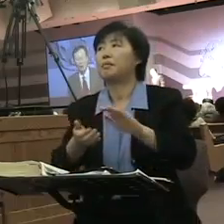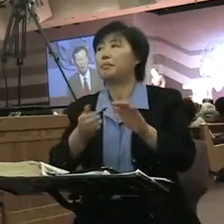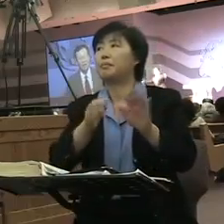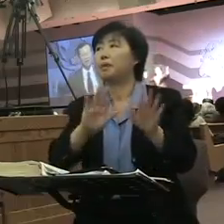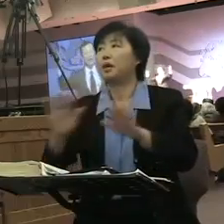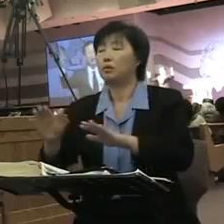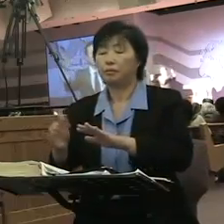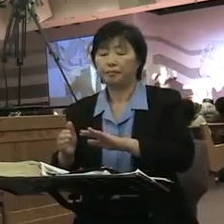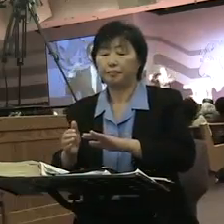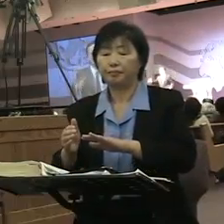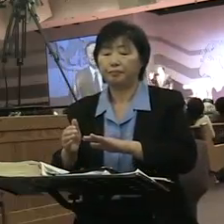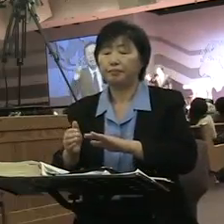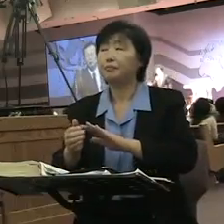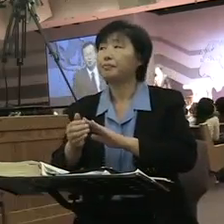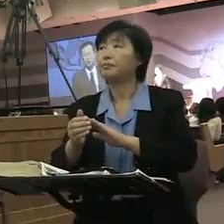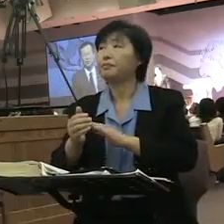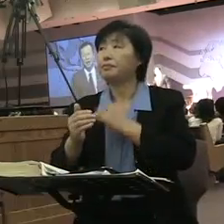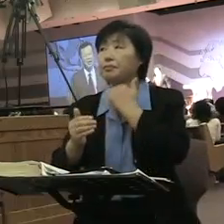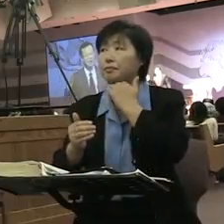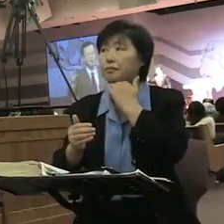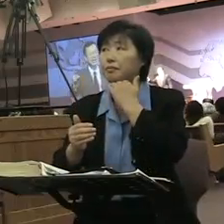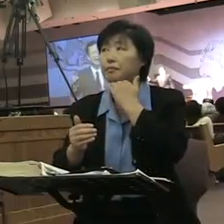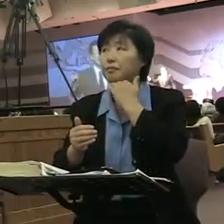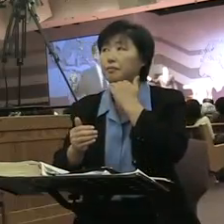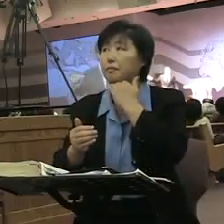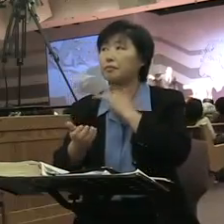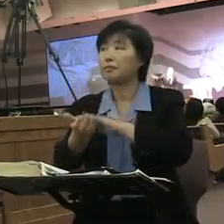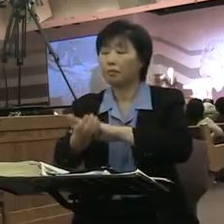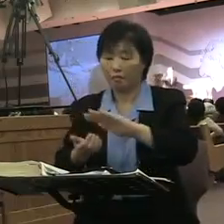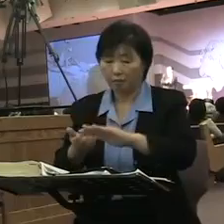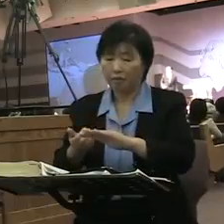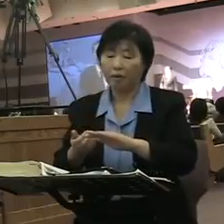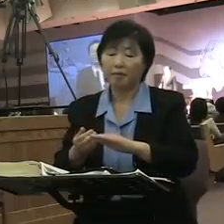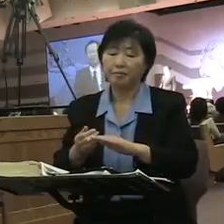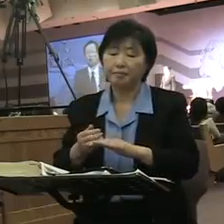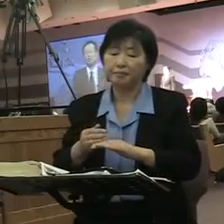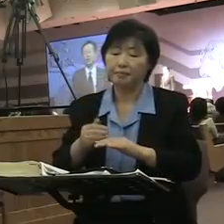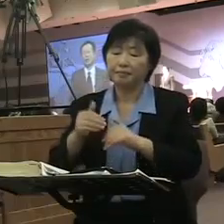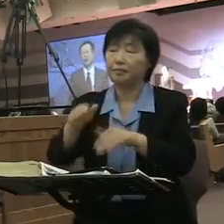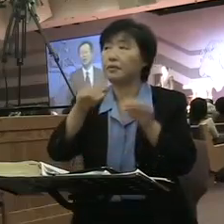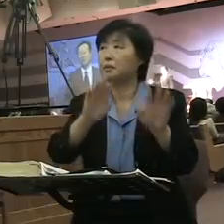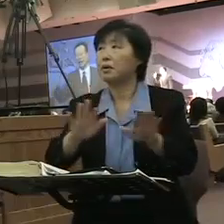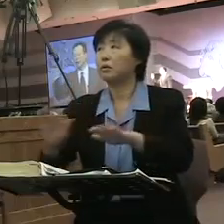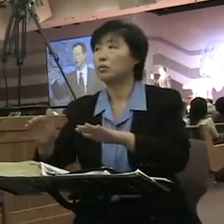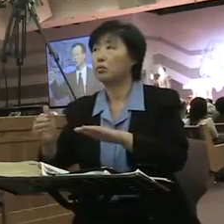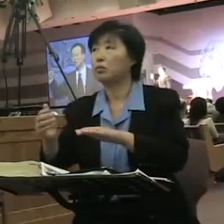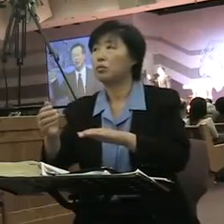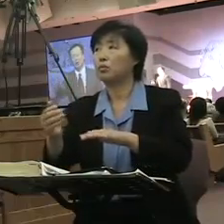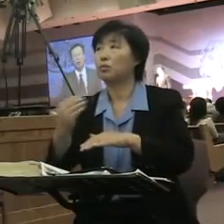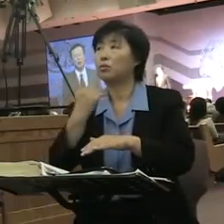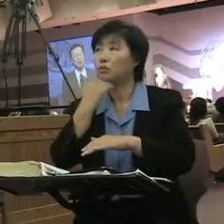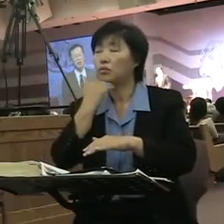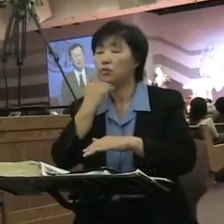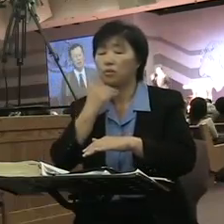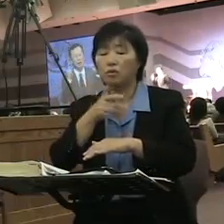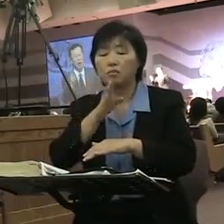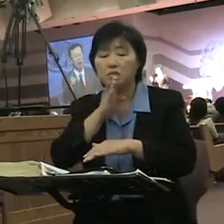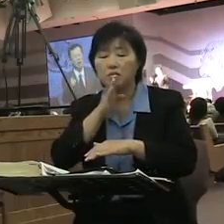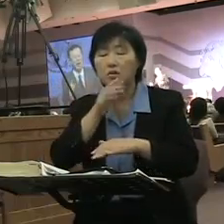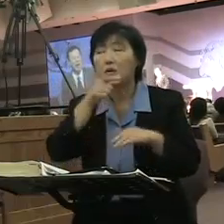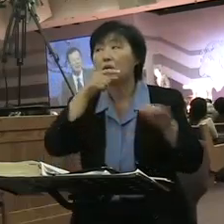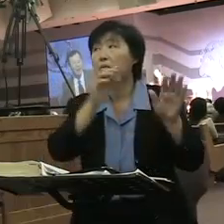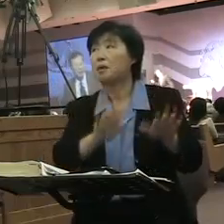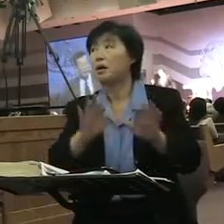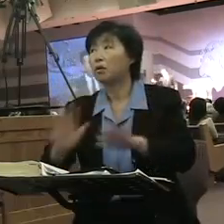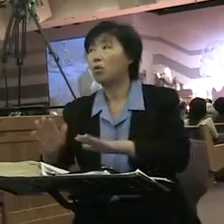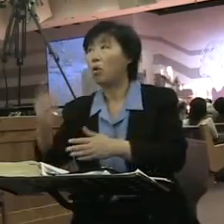나가서 파도가 크게 오니까 그때 나가면 늦습니다. 미리 나가서 파도를 기다리고 있다는 게 무엇일까요? 반드시 파도가 올 것인데 파도가